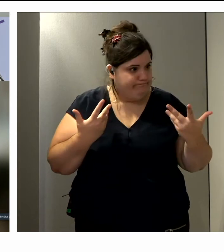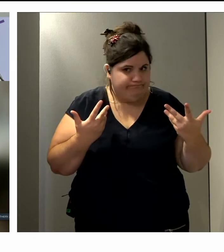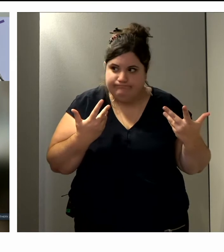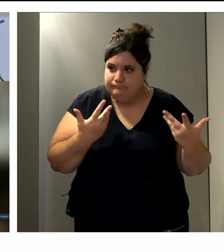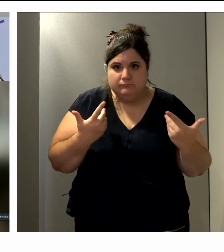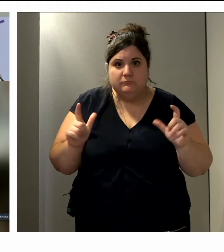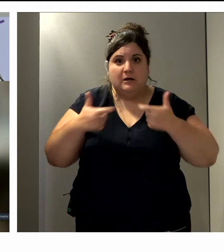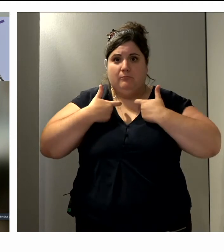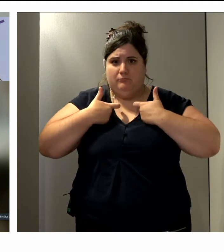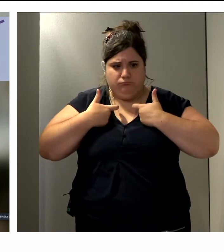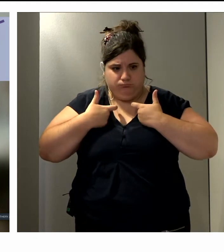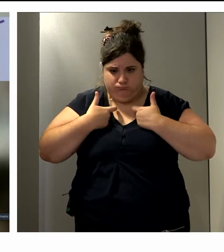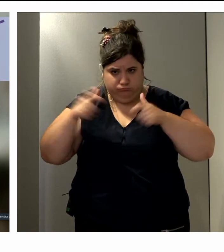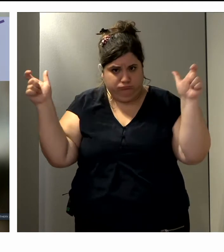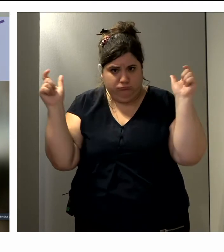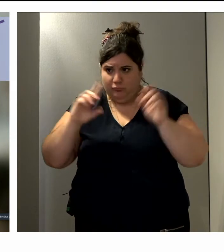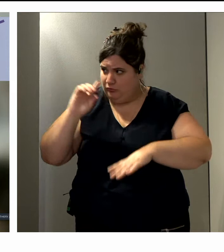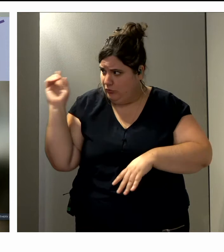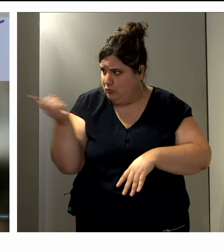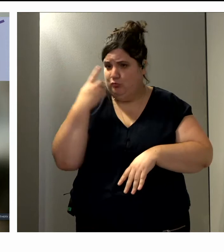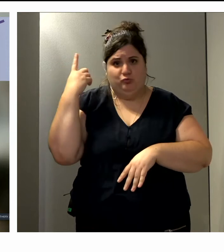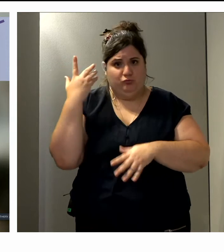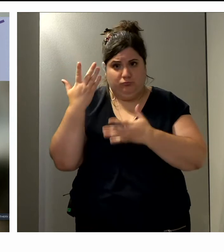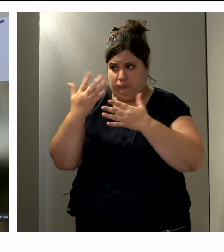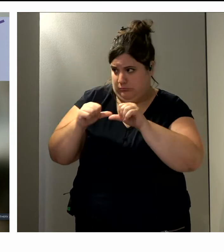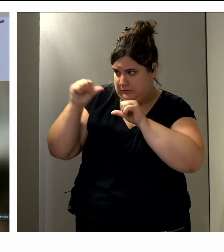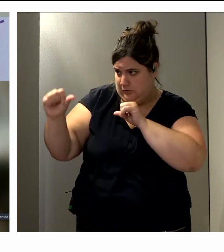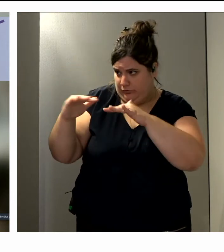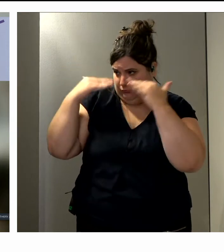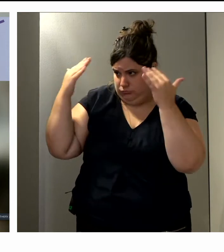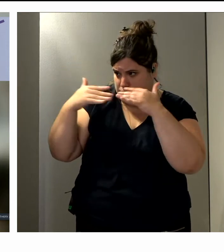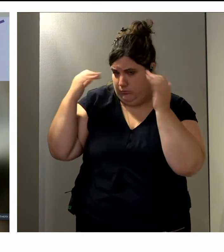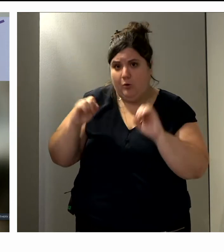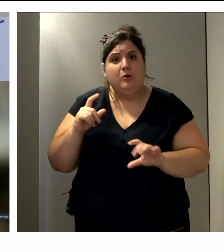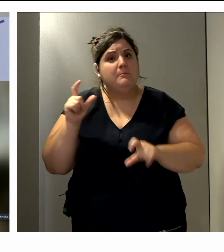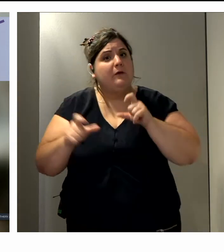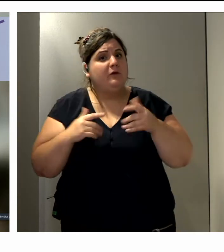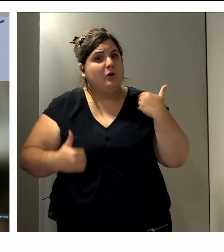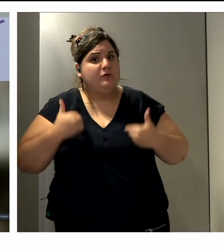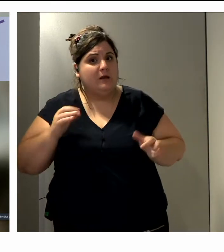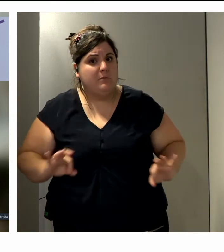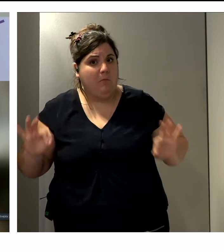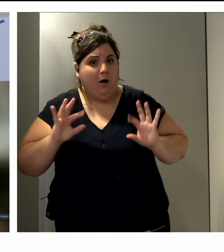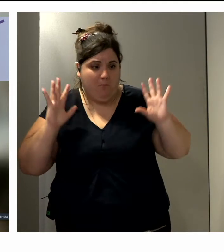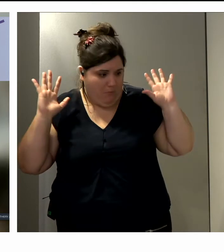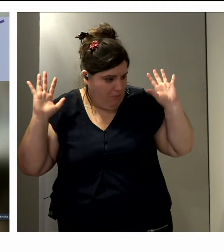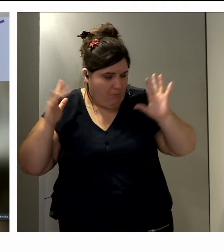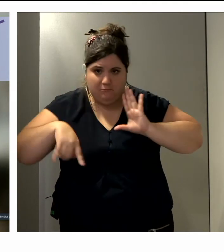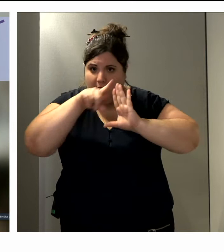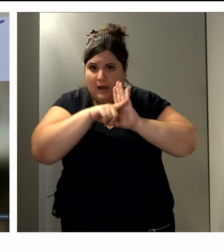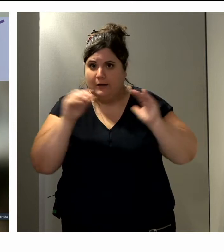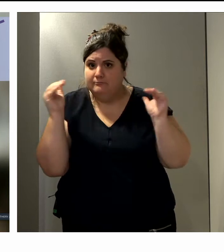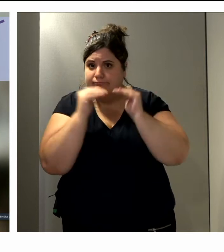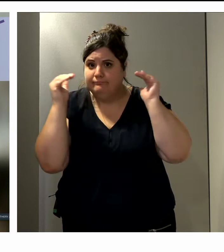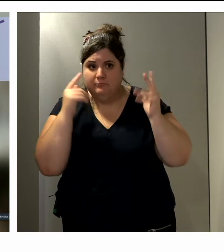accéder aux cours à distance comme tout le monde, et les personnes dites valides étaient sur les mêmes règles, si je puis